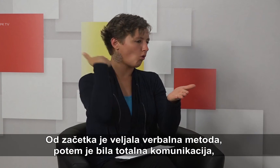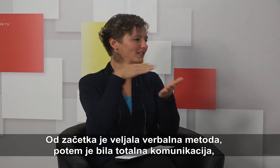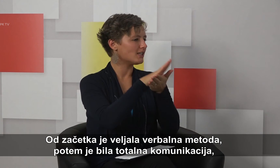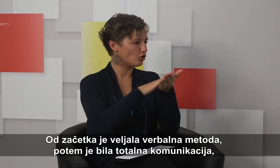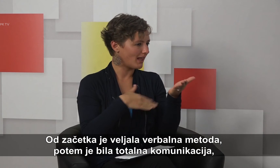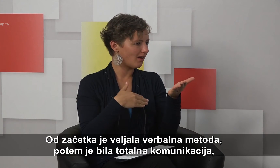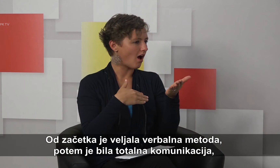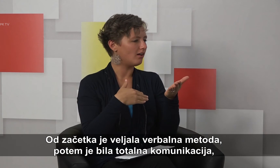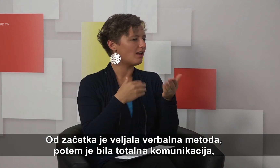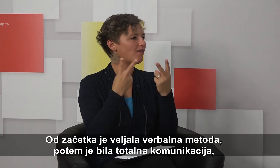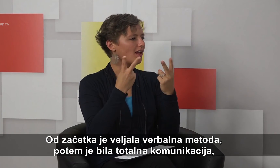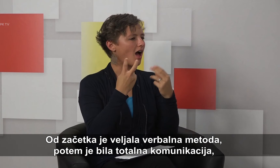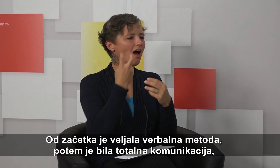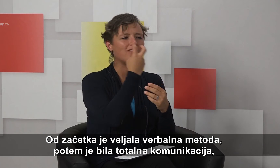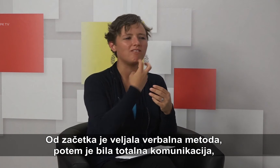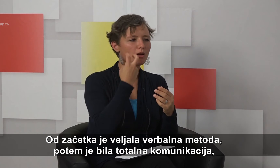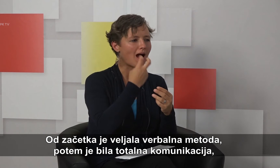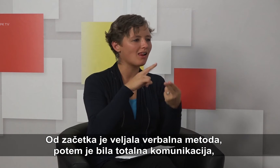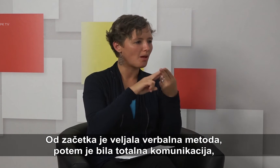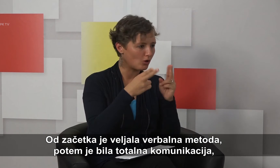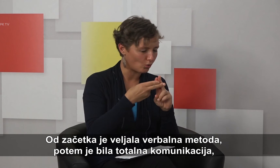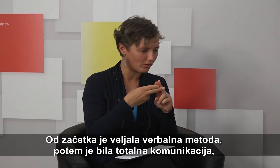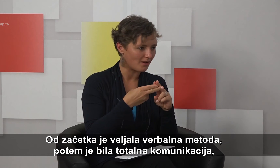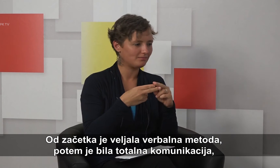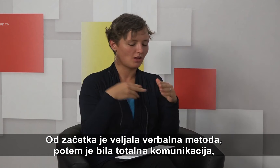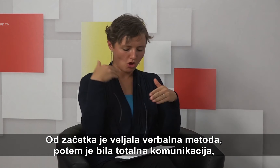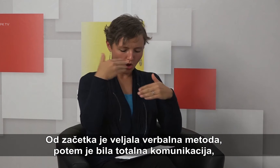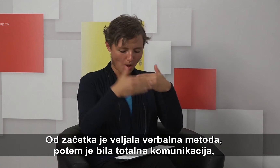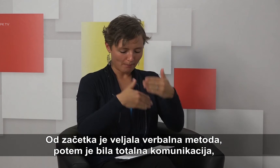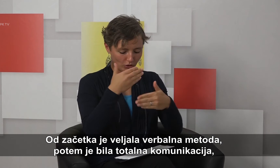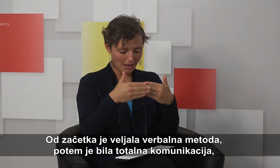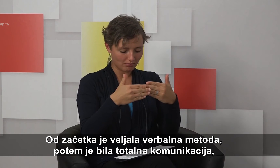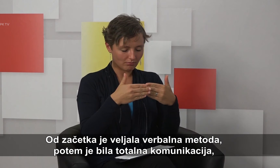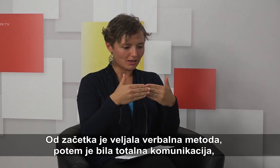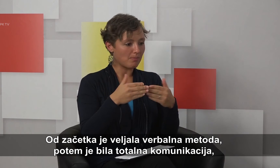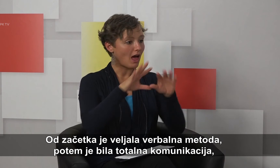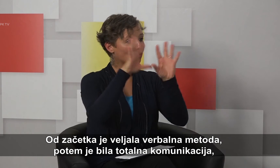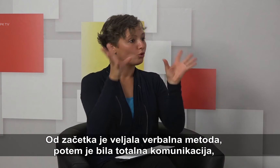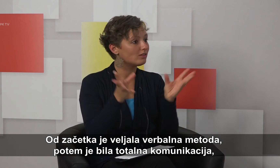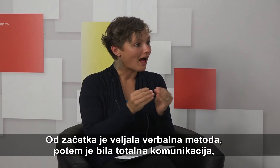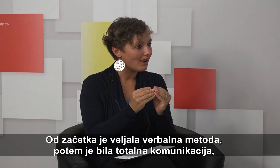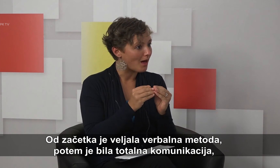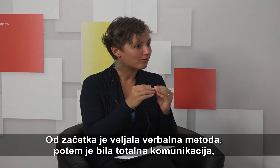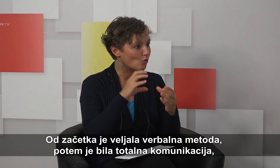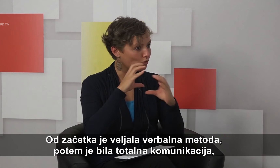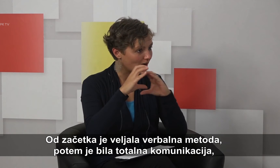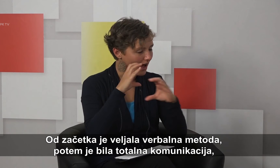Od začetka je veljala verbalna metoda. Potem je bila totalna